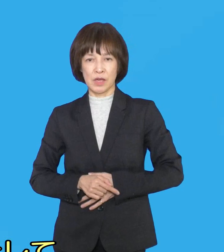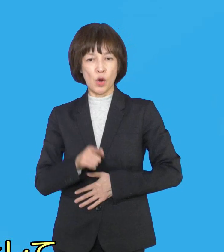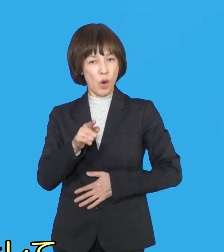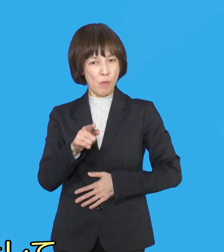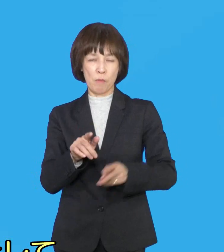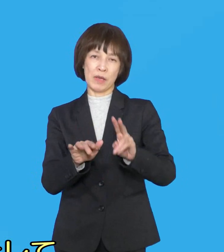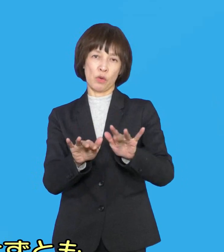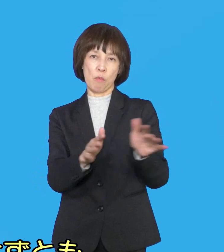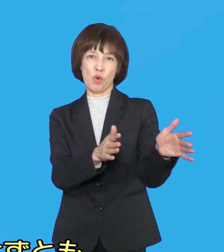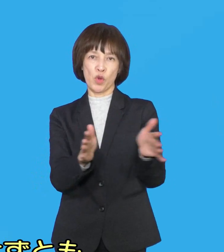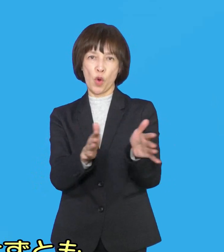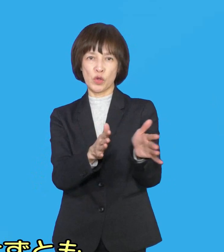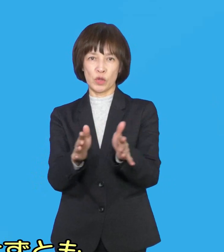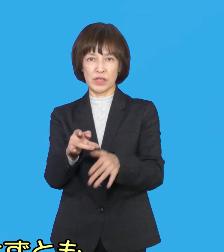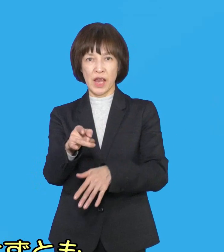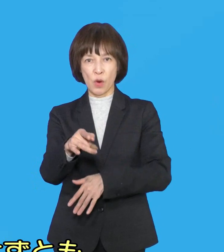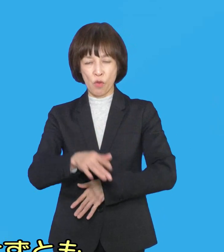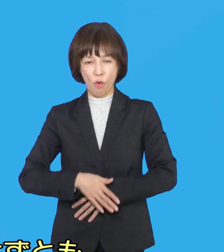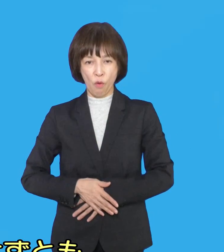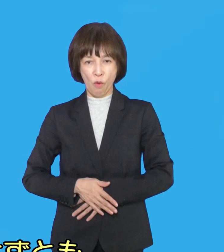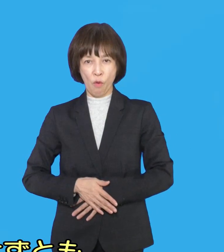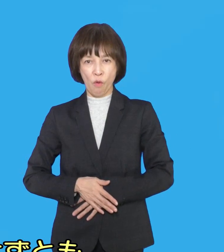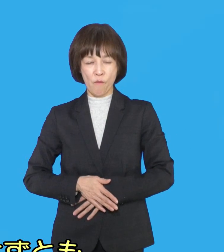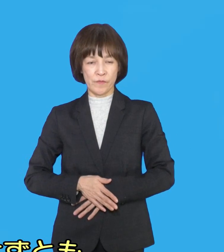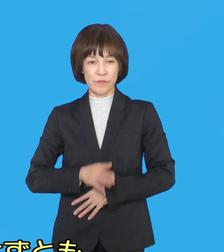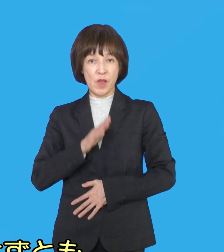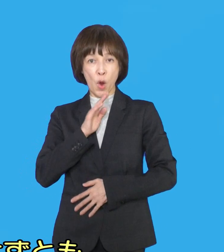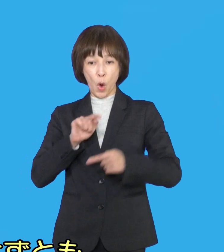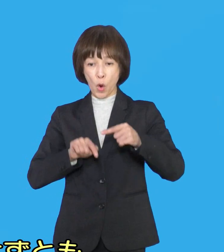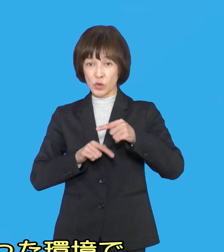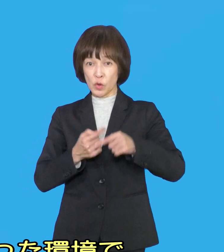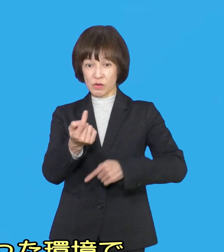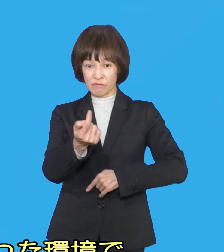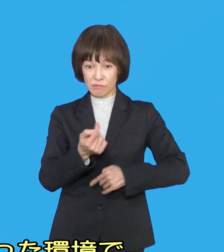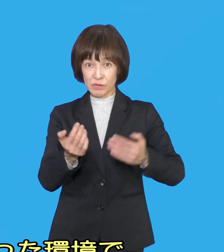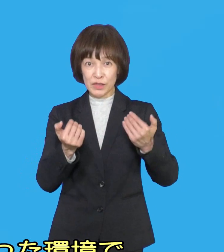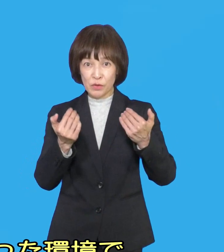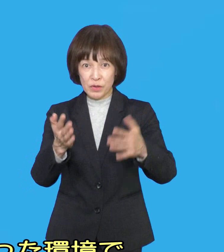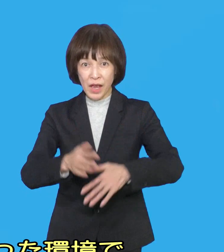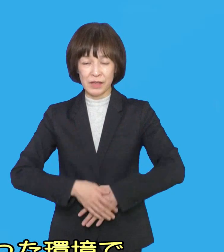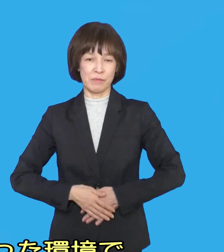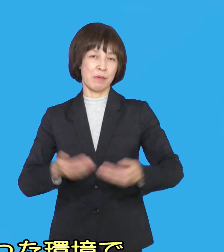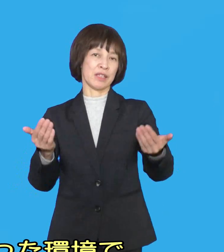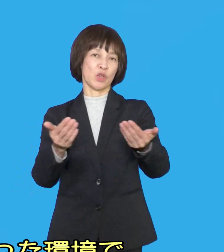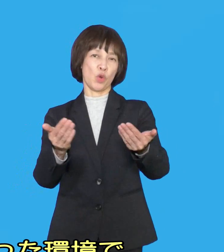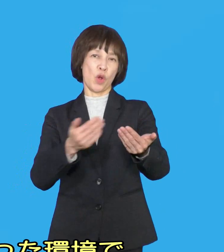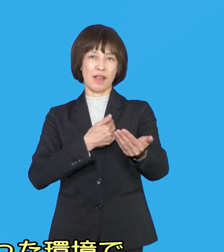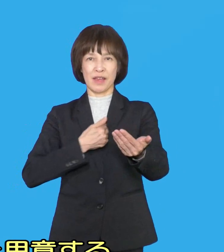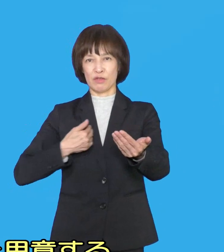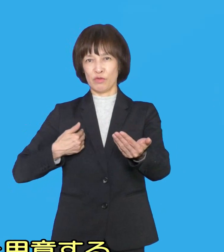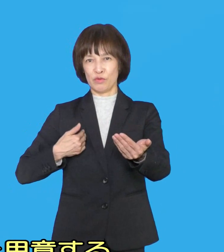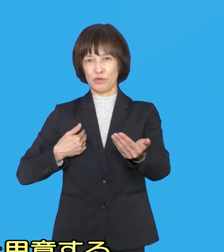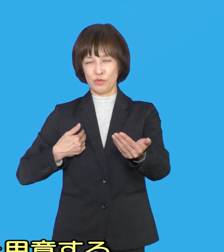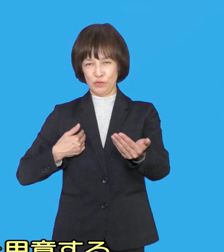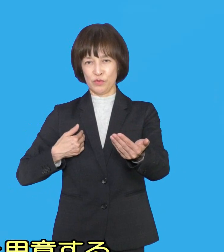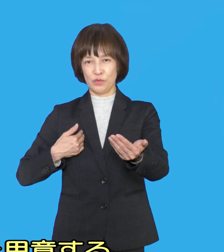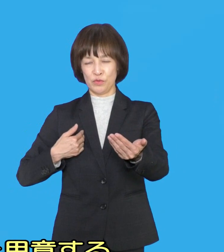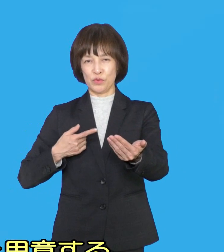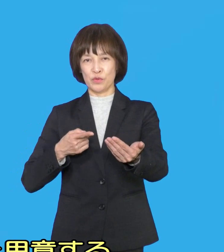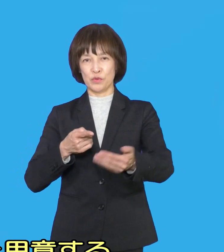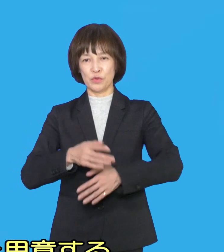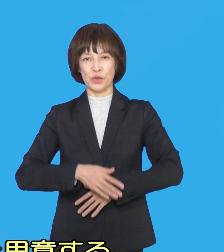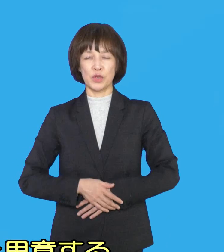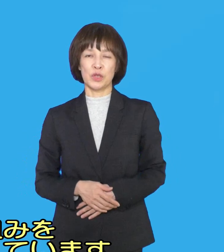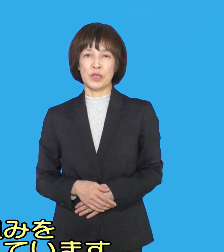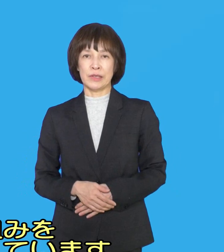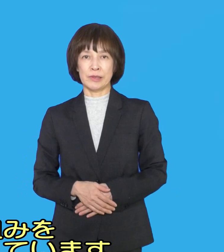して、この本庁に出社登庁せずとも仕事ができる環境、セキュリティがかかった環境で仕事ができる環境を